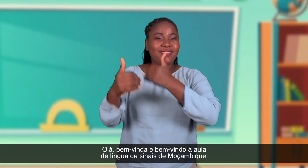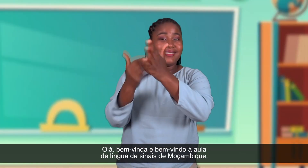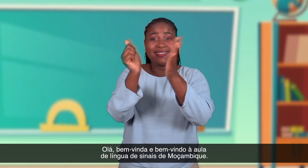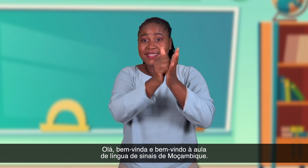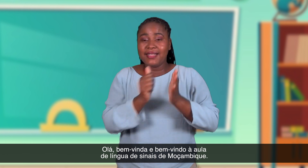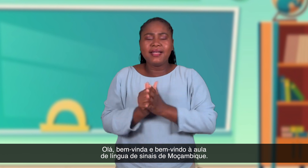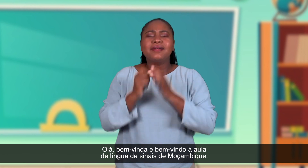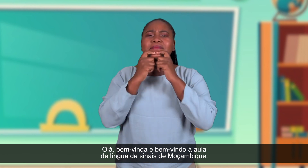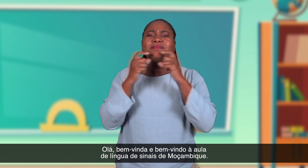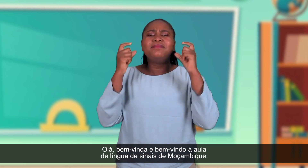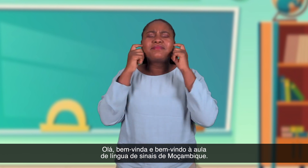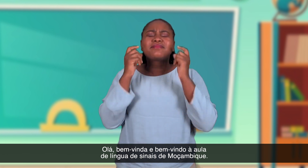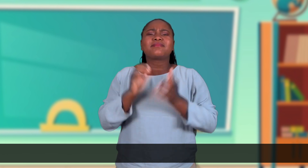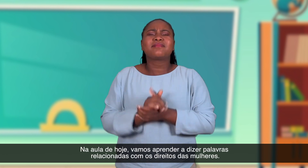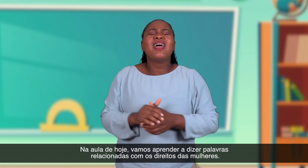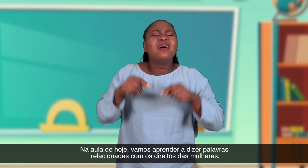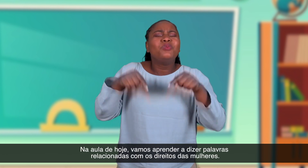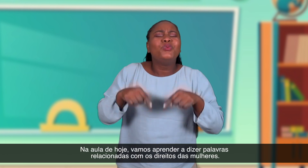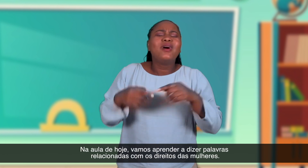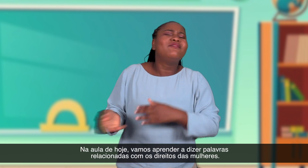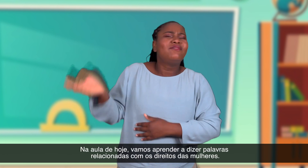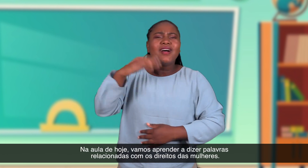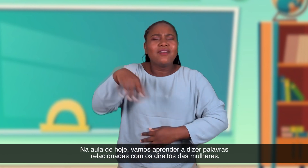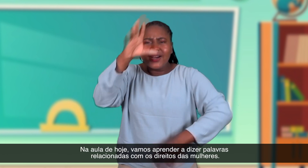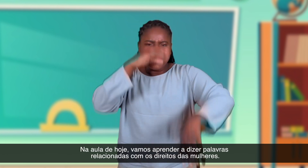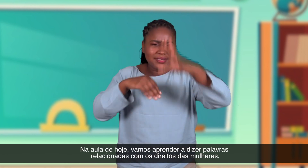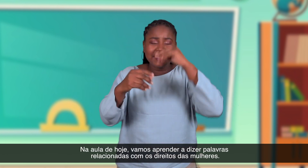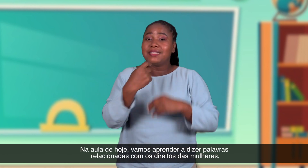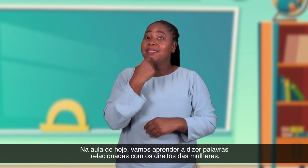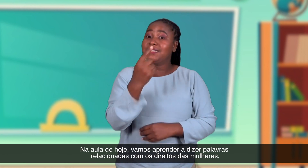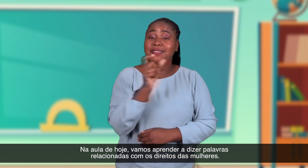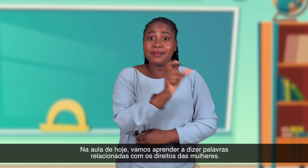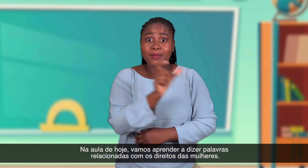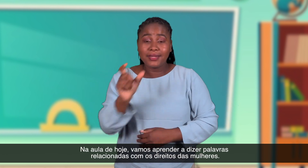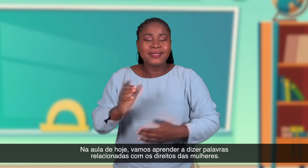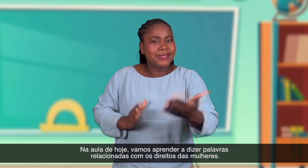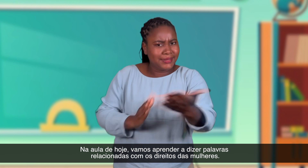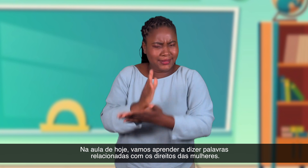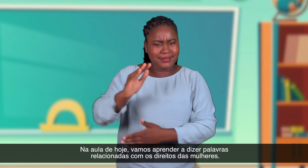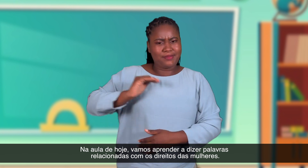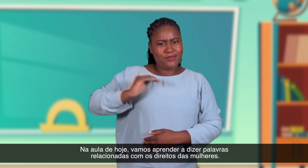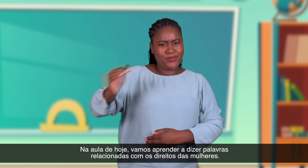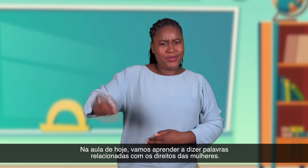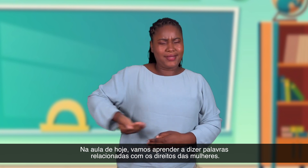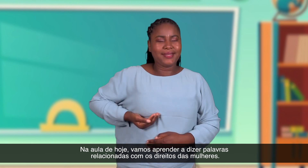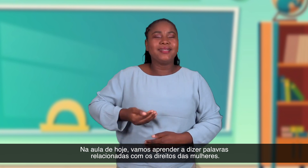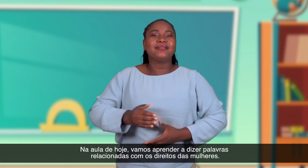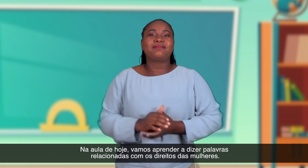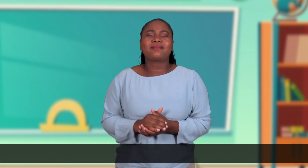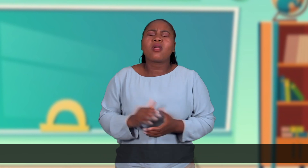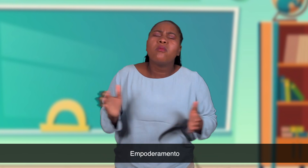de Sinais de Moçambique. Na aula de hoje, vamos aprender a dizer palavras relacionadas com os direitos das mulheres.